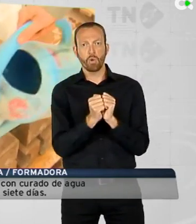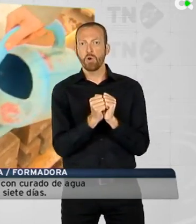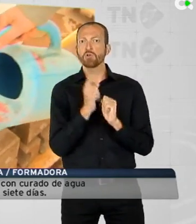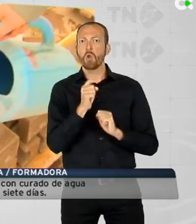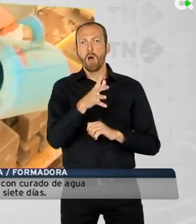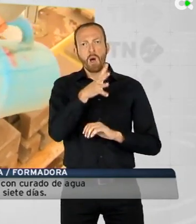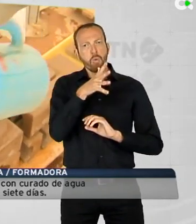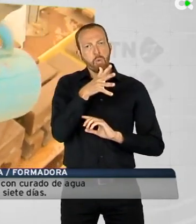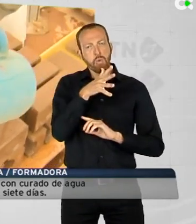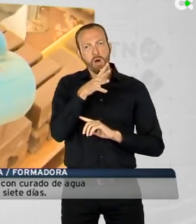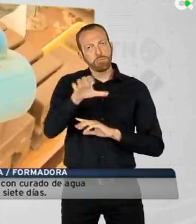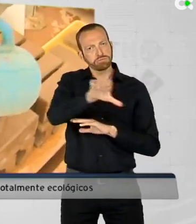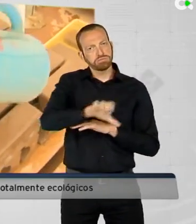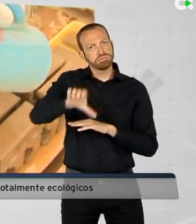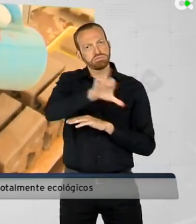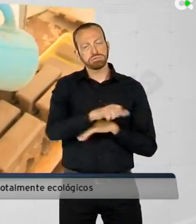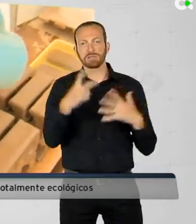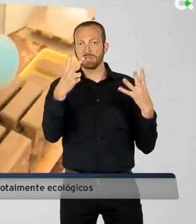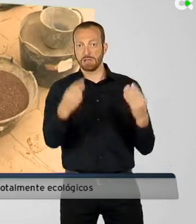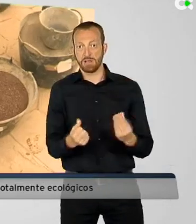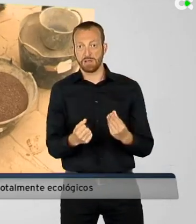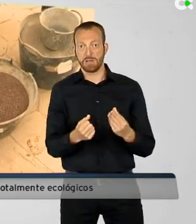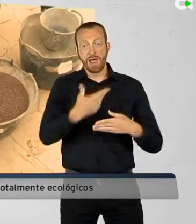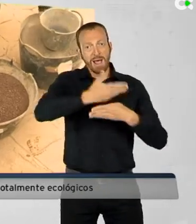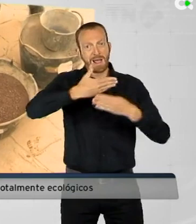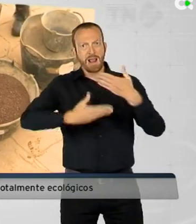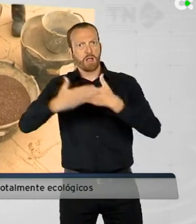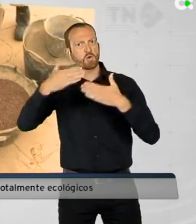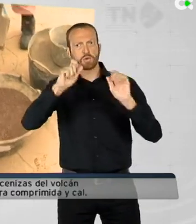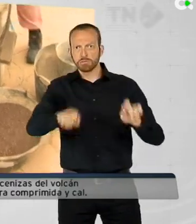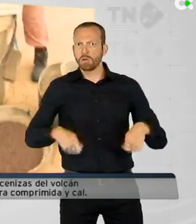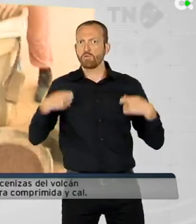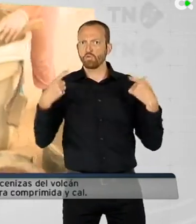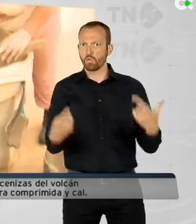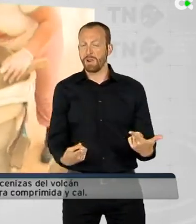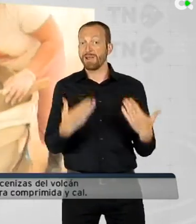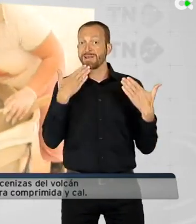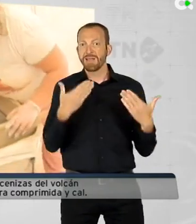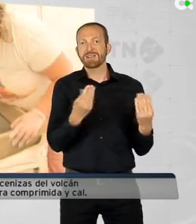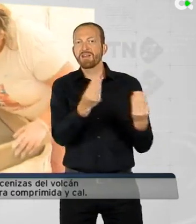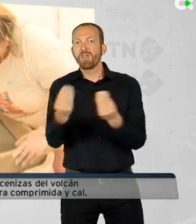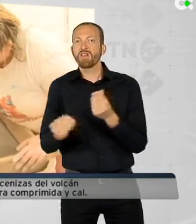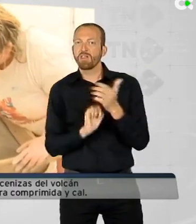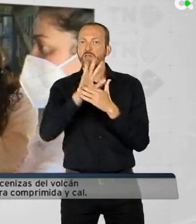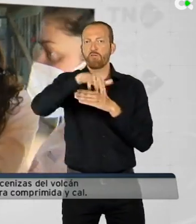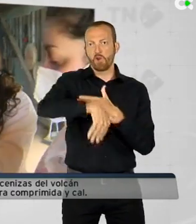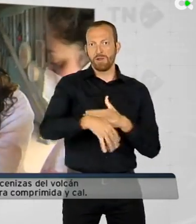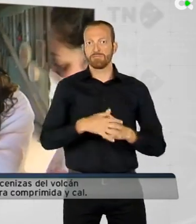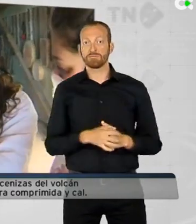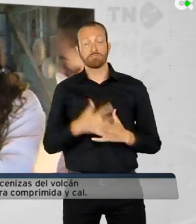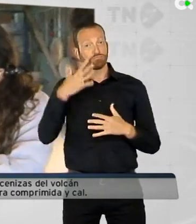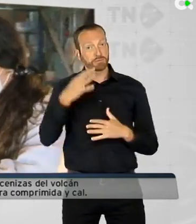curado de agua durante 7 días. Fabrican ladrillos totalmente ecológicos elaborados con cenizas del volcán de La Palma,